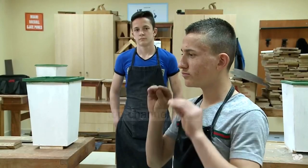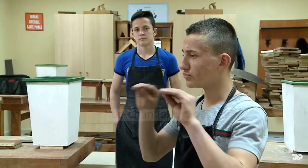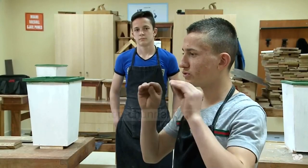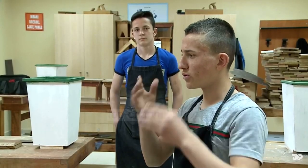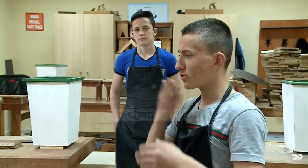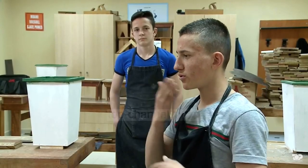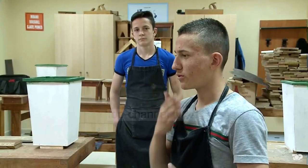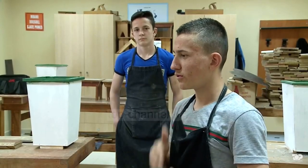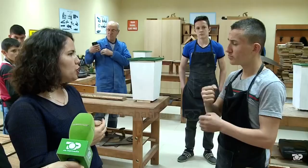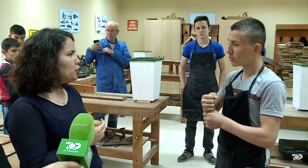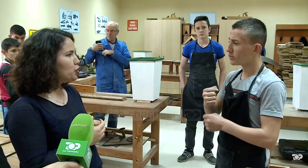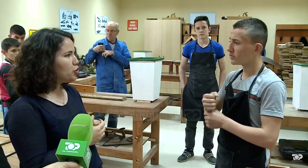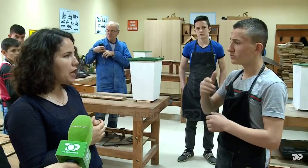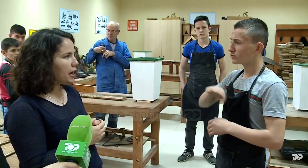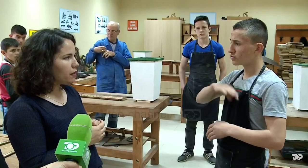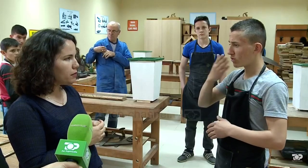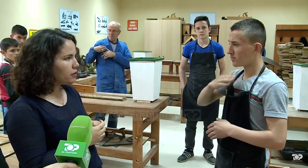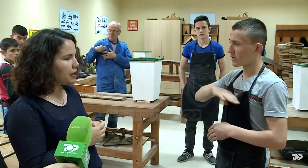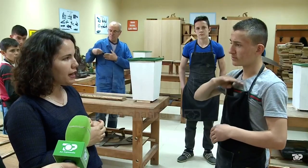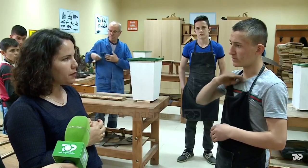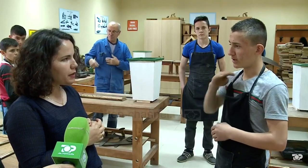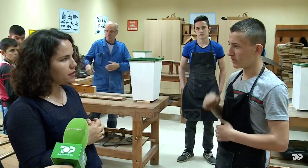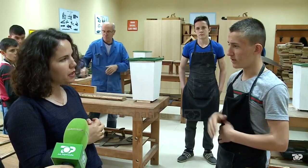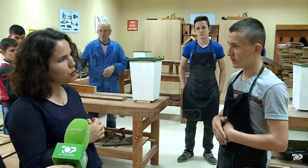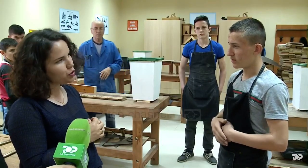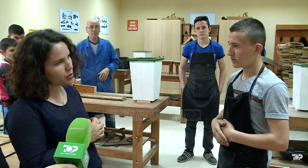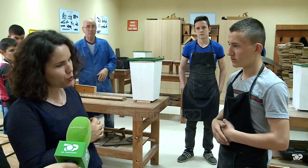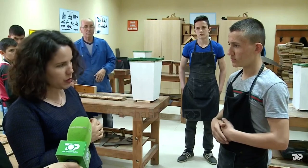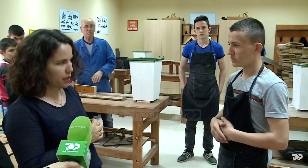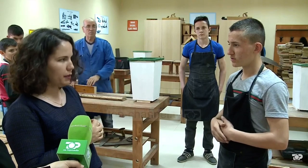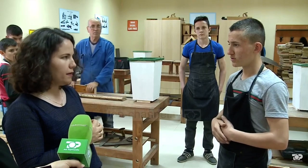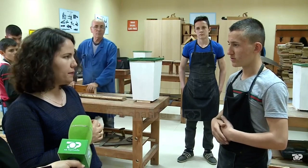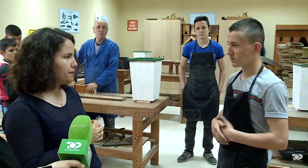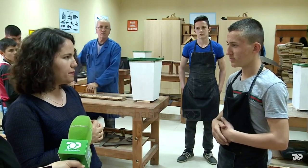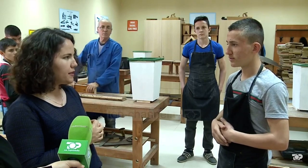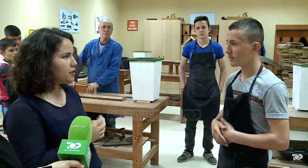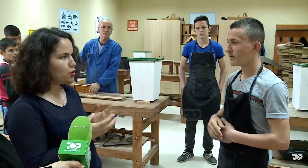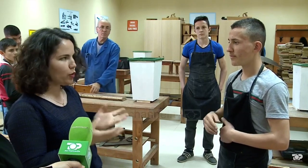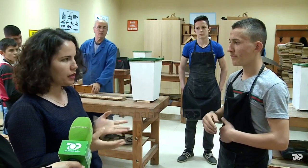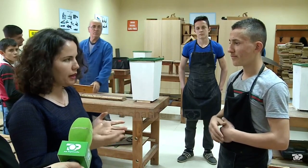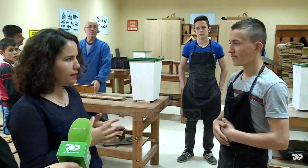këtë zanat, në mënyrë që në të ardhmen të kem një mundësi punësimi, si zdruktar.